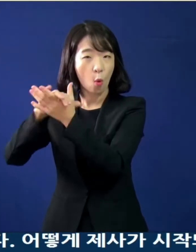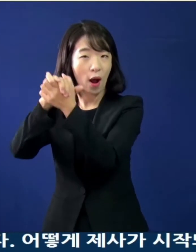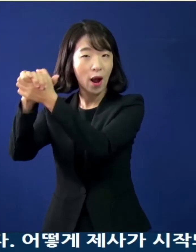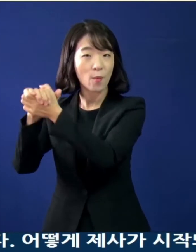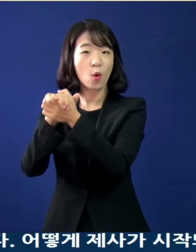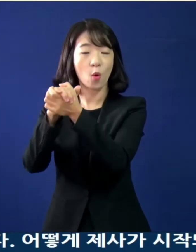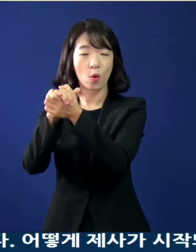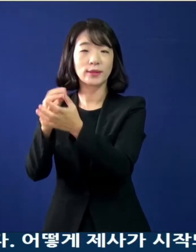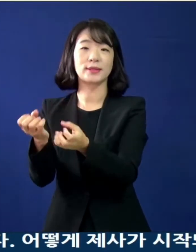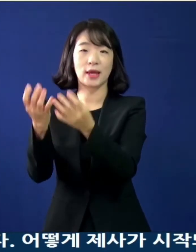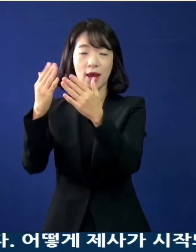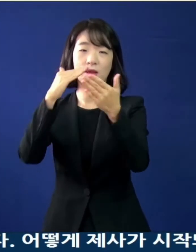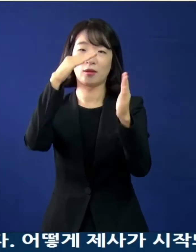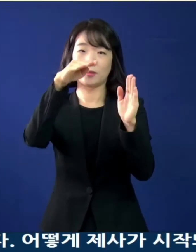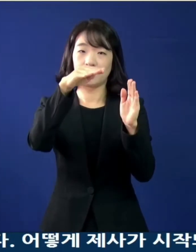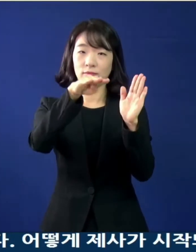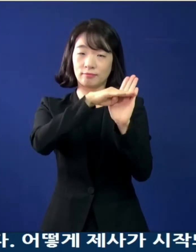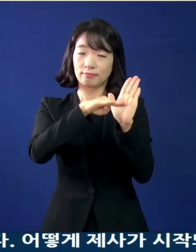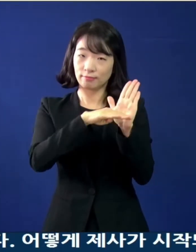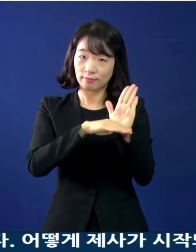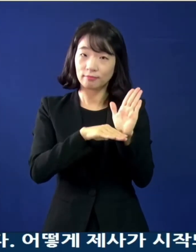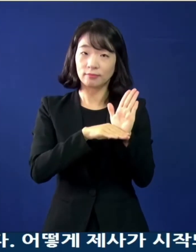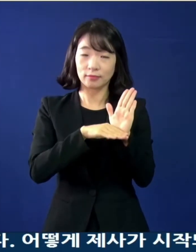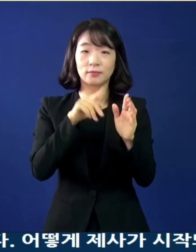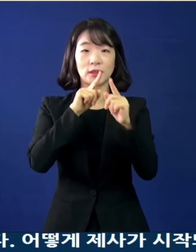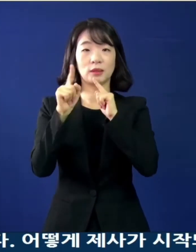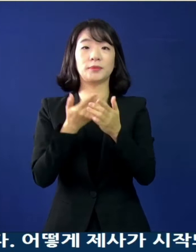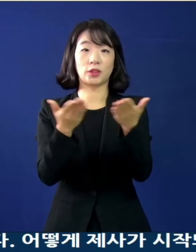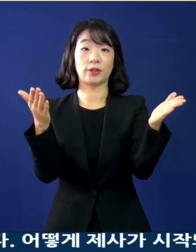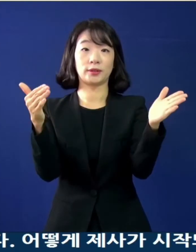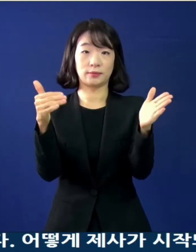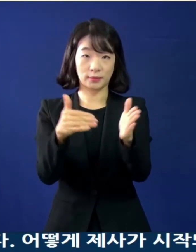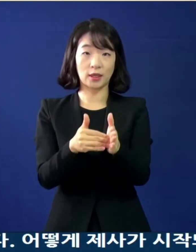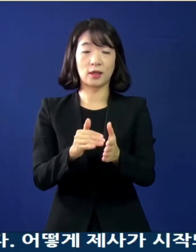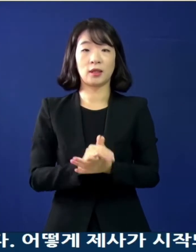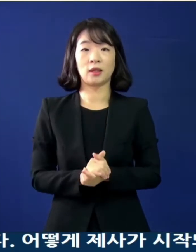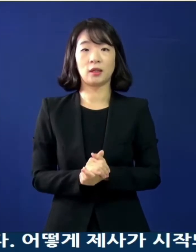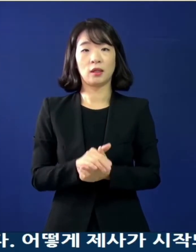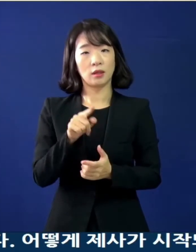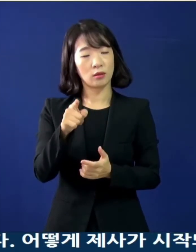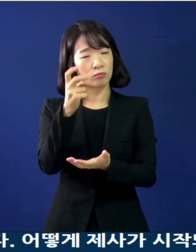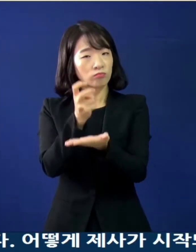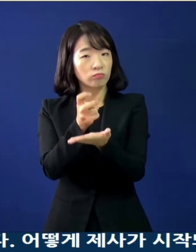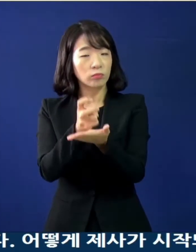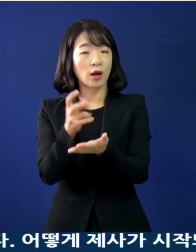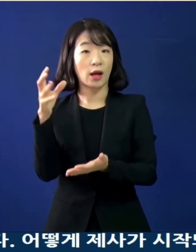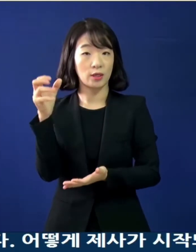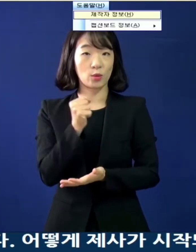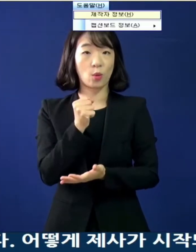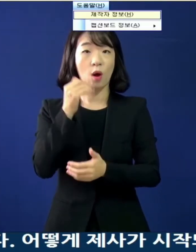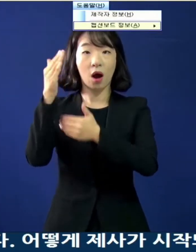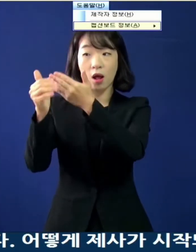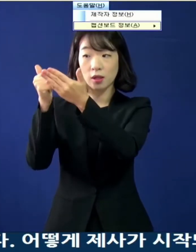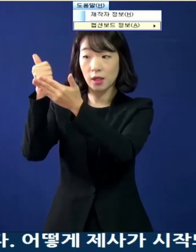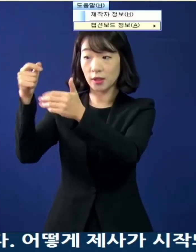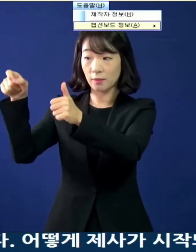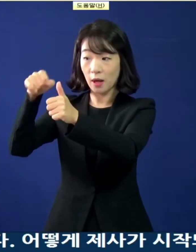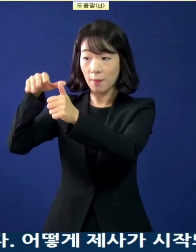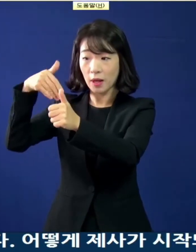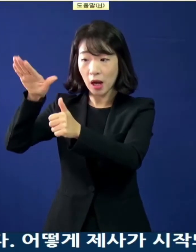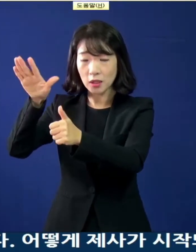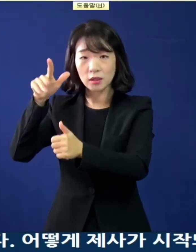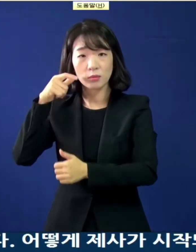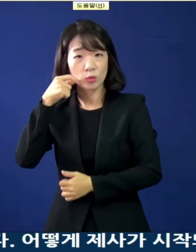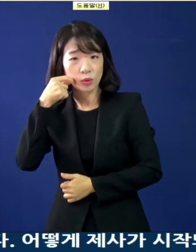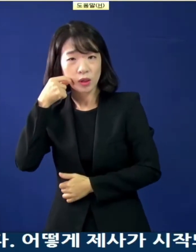순서는 다르지만 나누어 보았습니다. 이 제사의 자세한 규정들을 통해서 우리는 그동안 하나님 앞에 갈 수